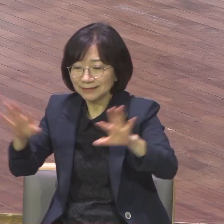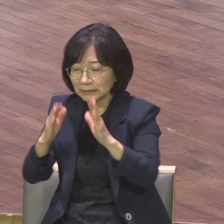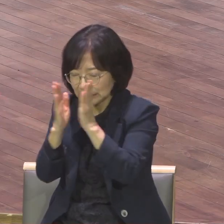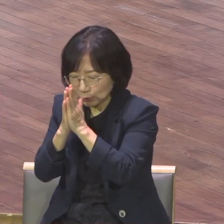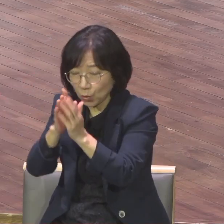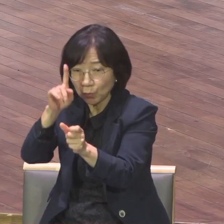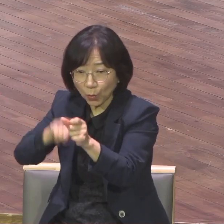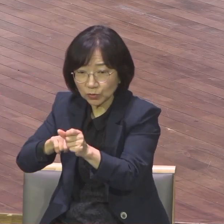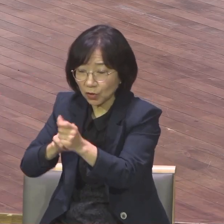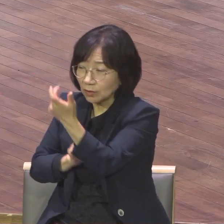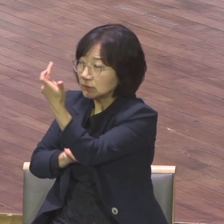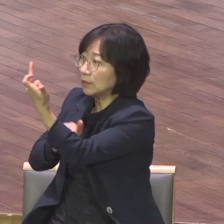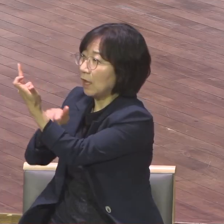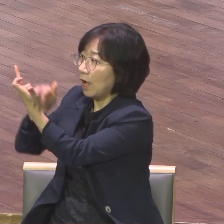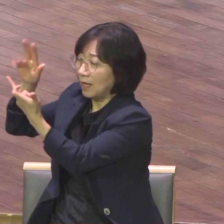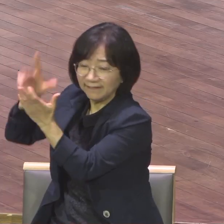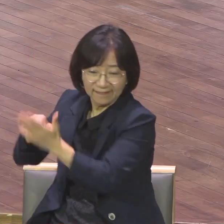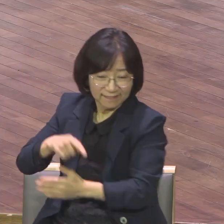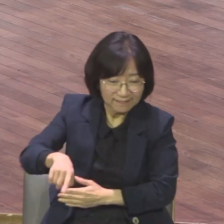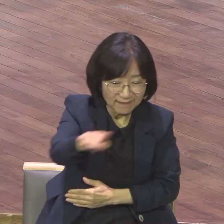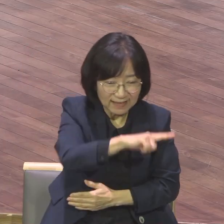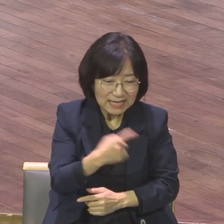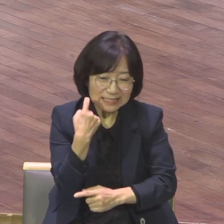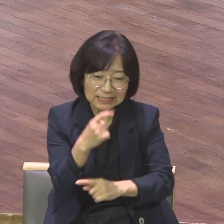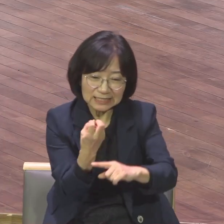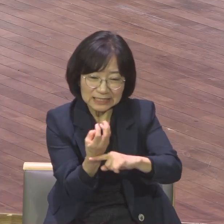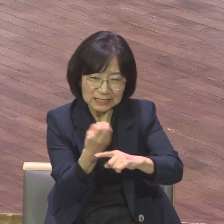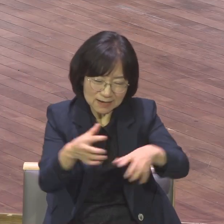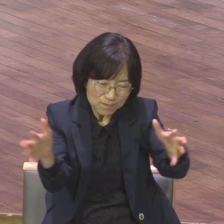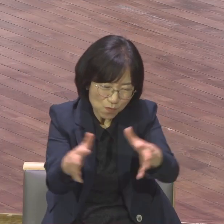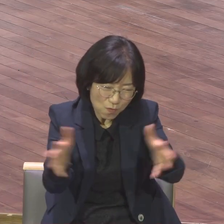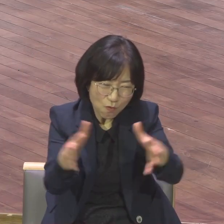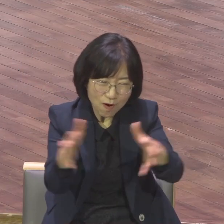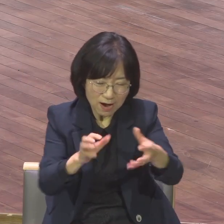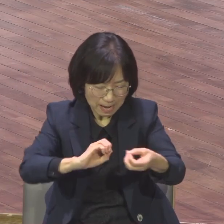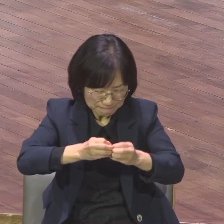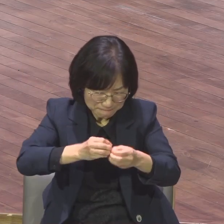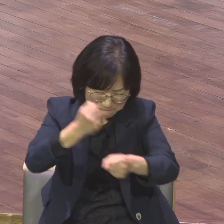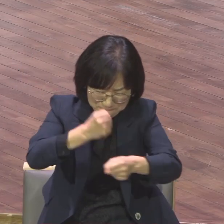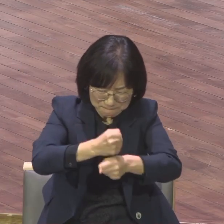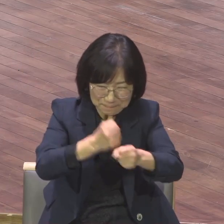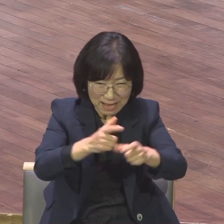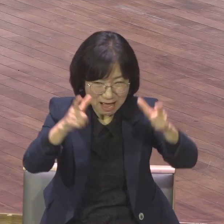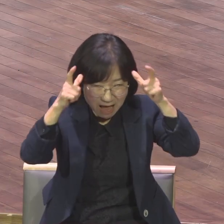하나님이라고 섬기는데 하나님 얼마나 화가 났는지 이 완악한